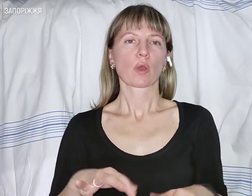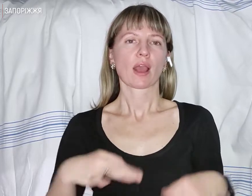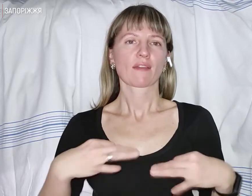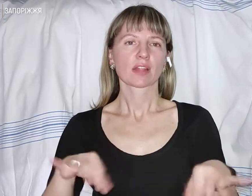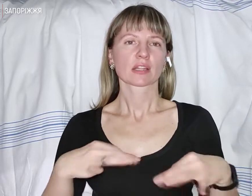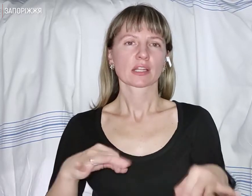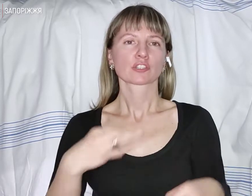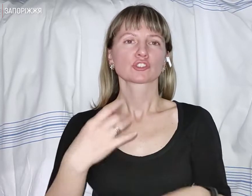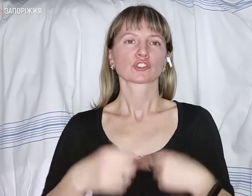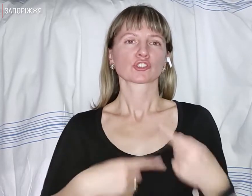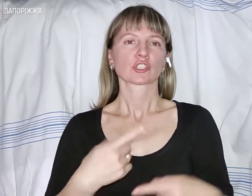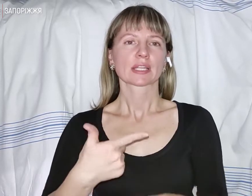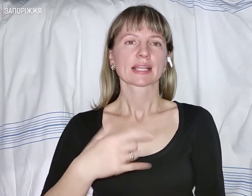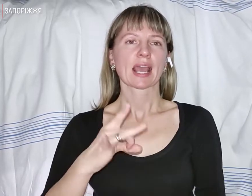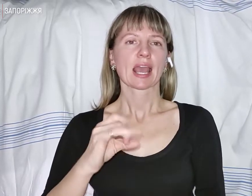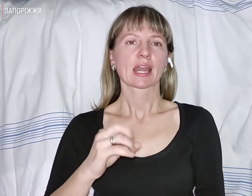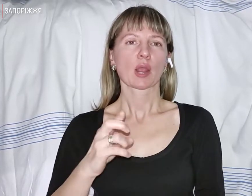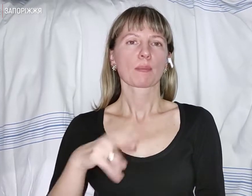Детка. Не кошмар.